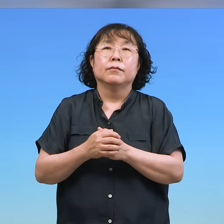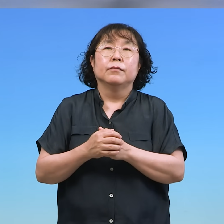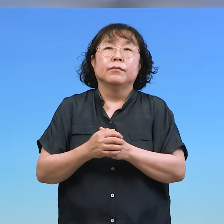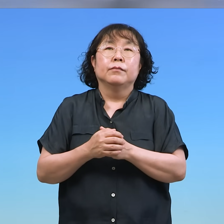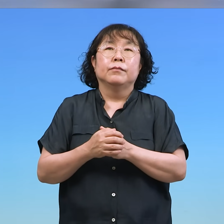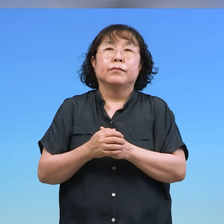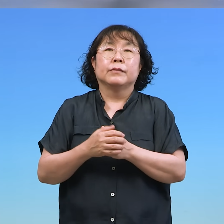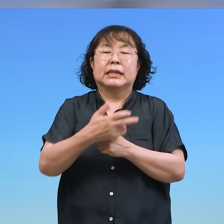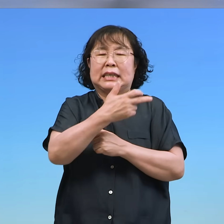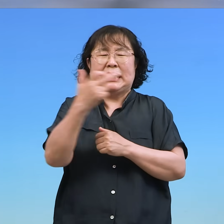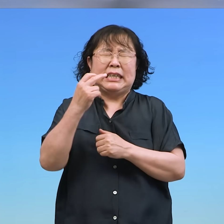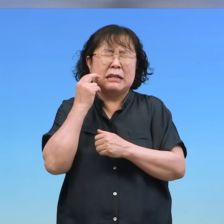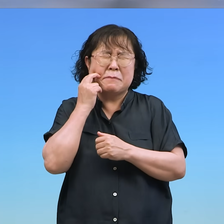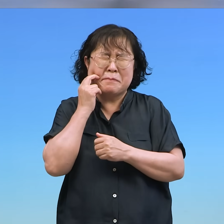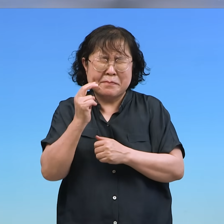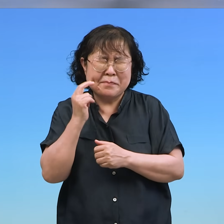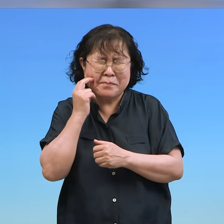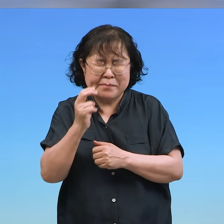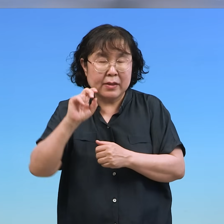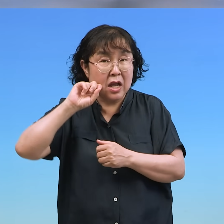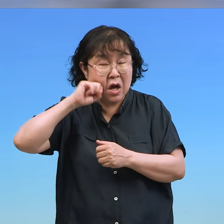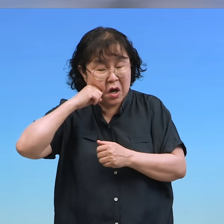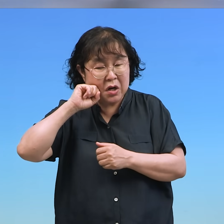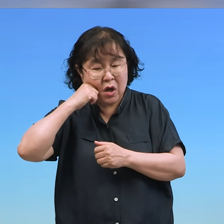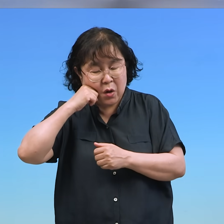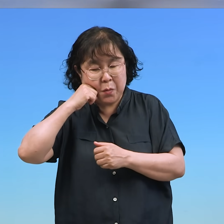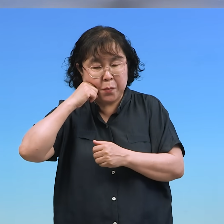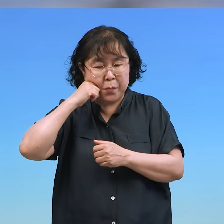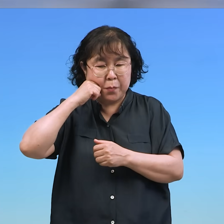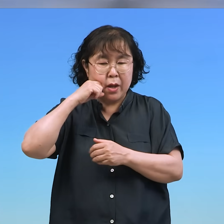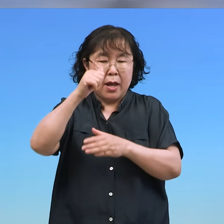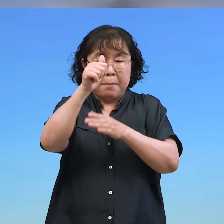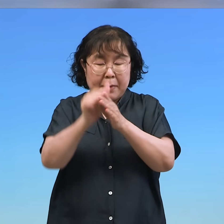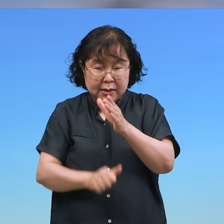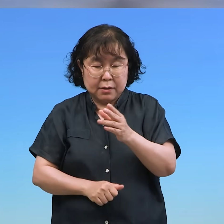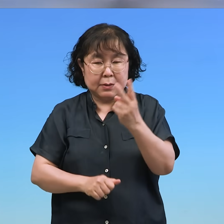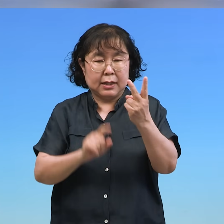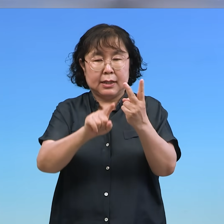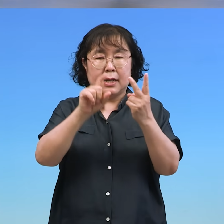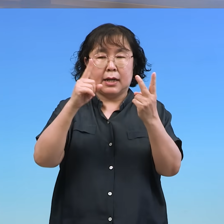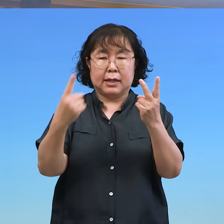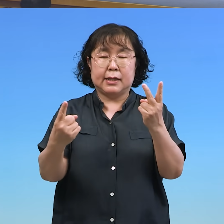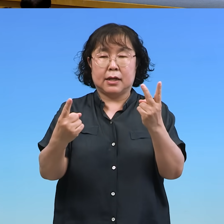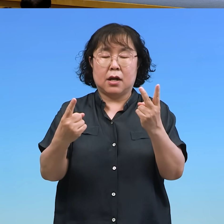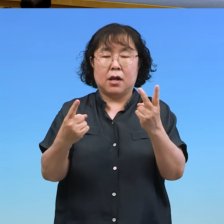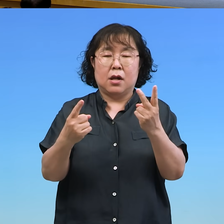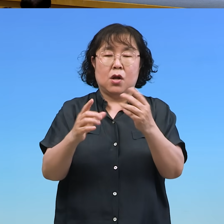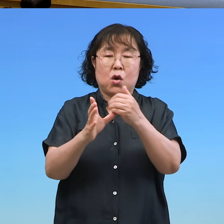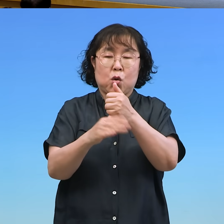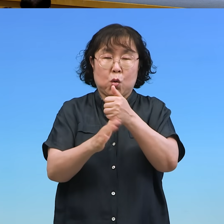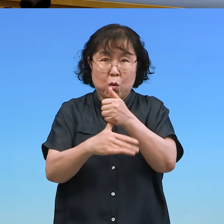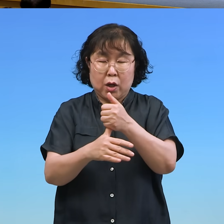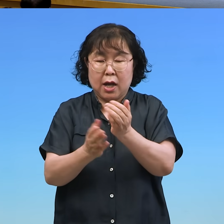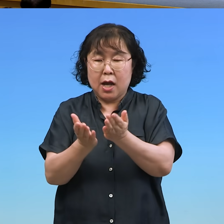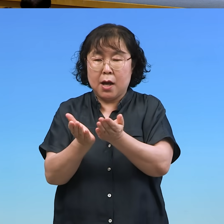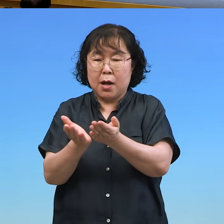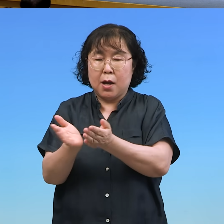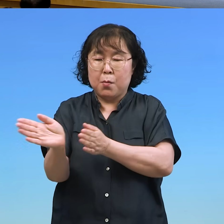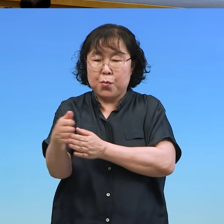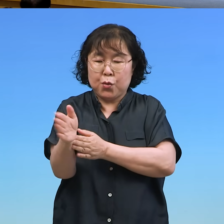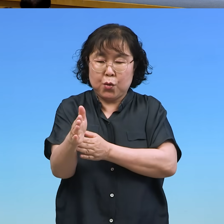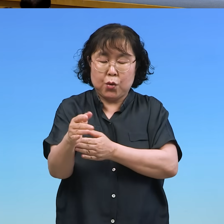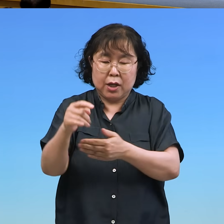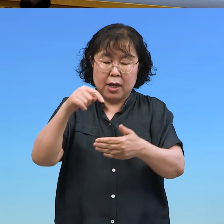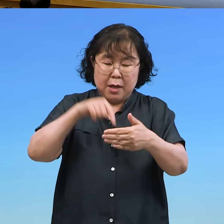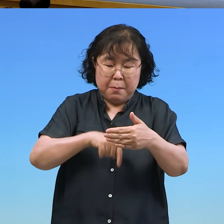이제 절망의 그 엄청난 시련의 그 장소에 빠졌습니다. 2장 1절입니다. 요나가 물고기